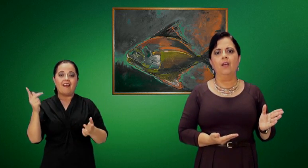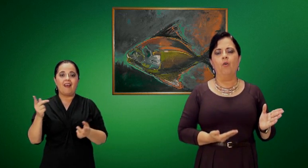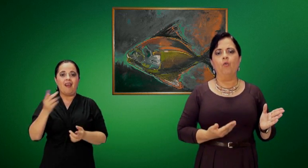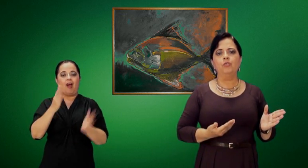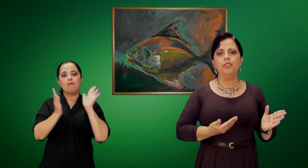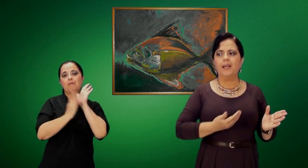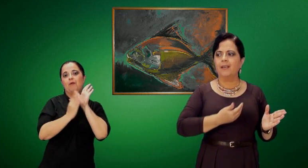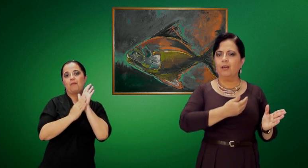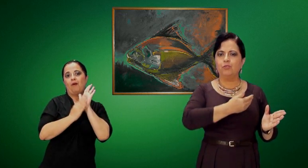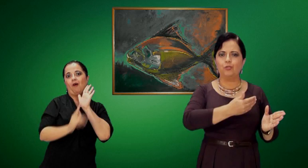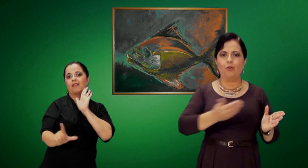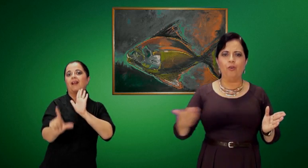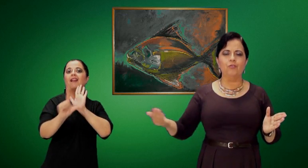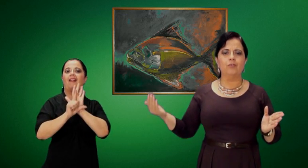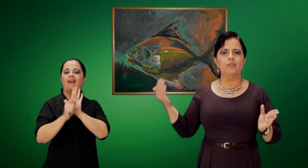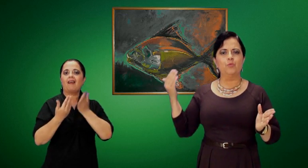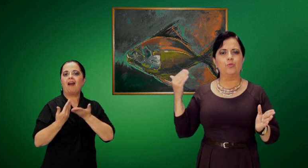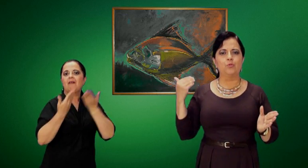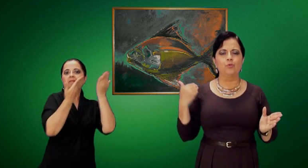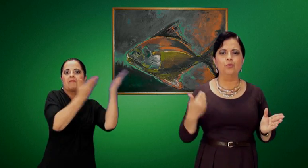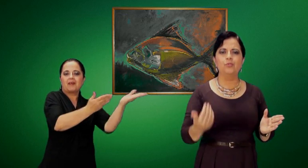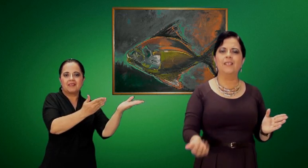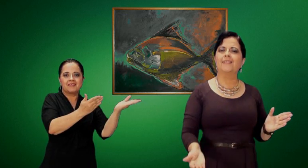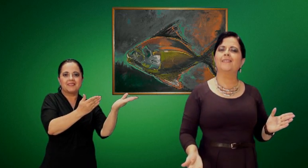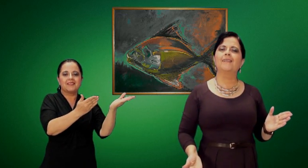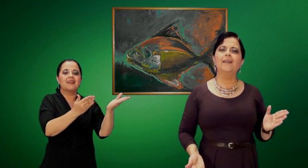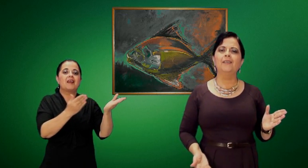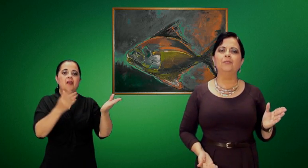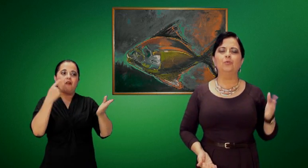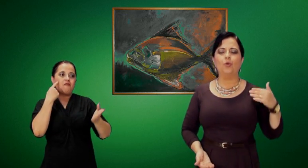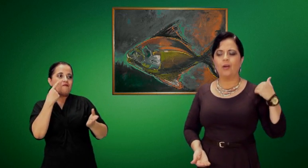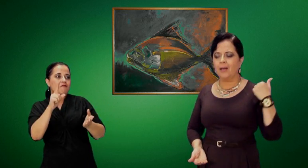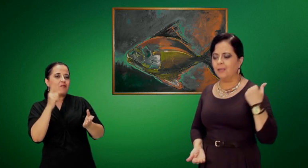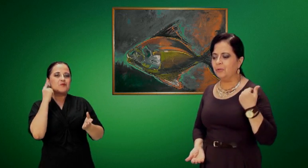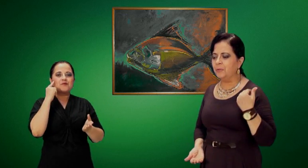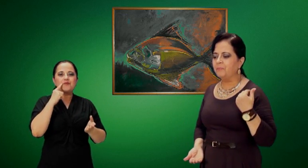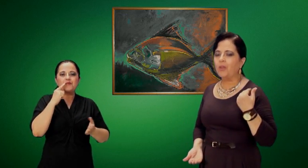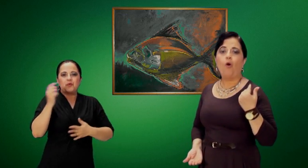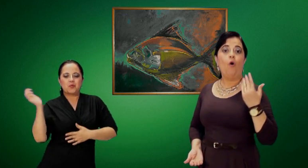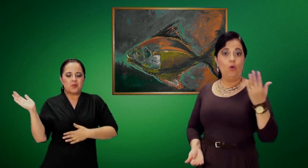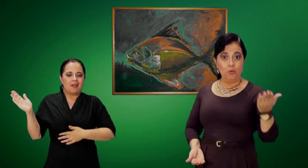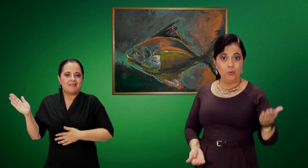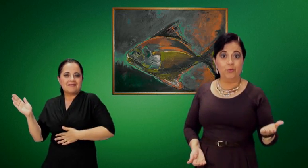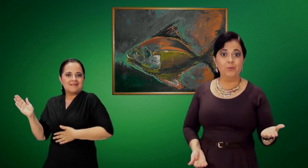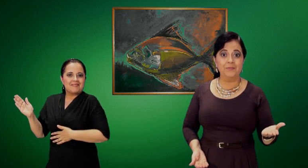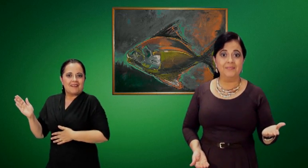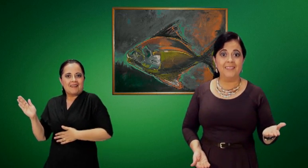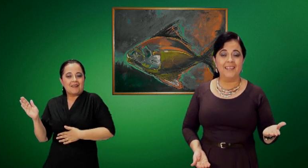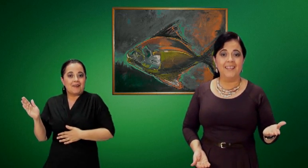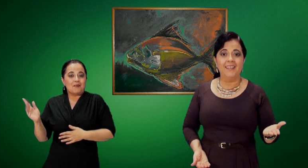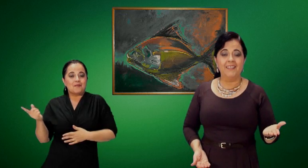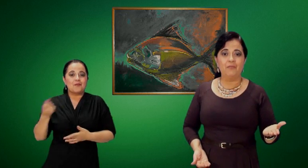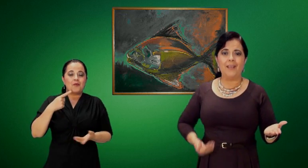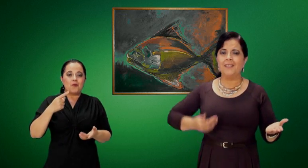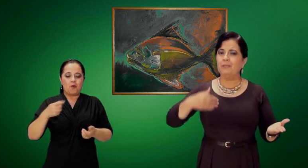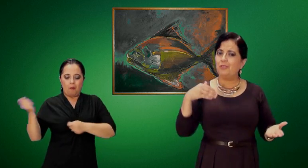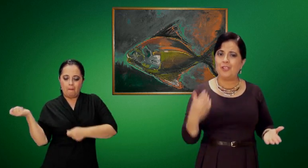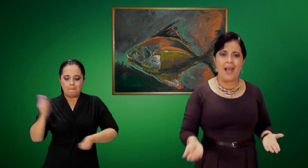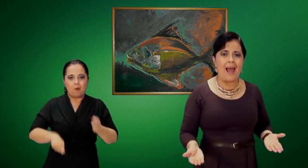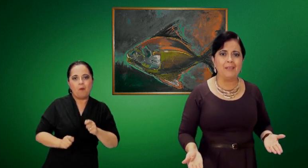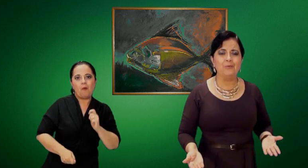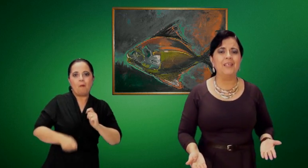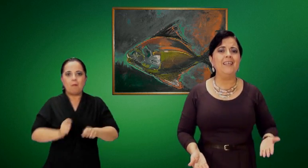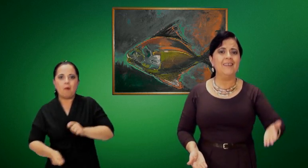Brasília, onde naquele auditório nós vimos surdos dançando, tocando olodum,